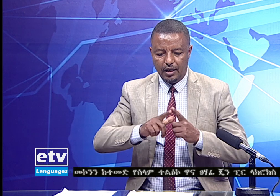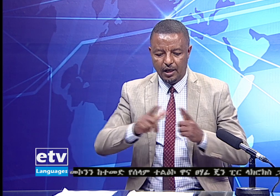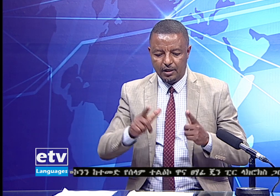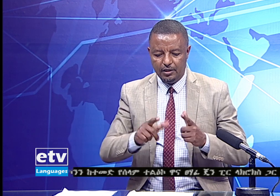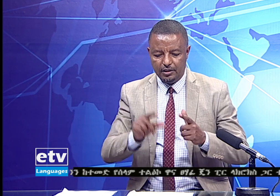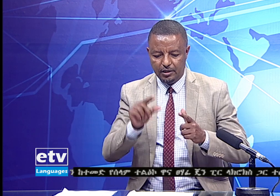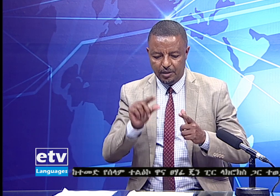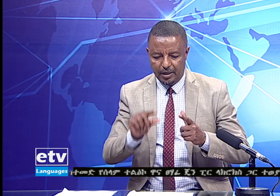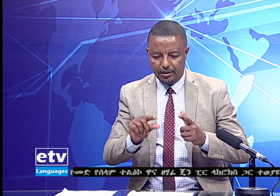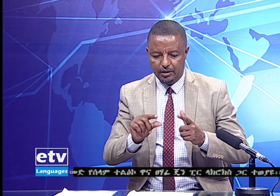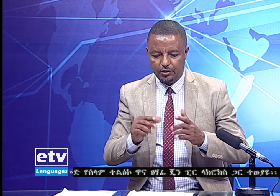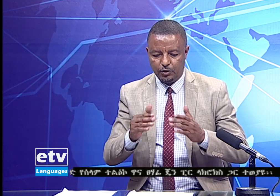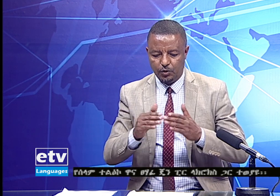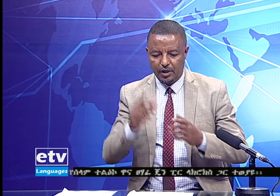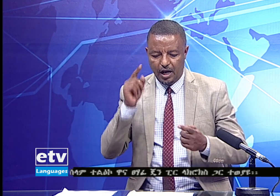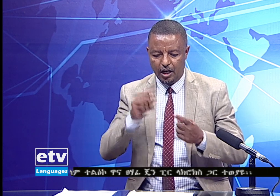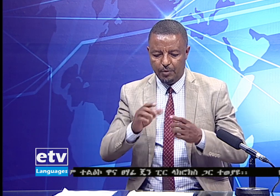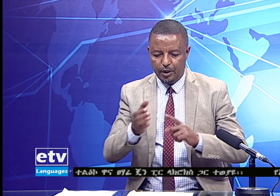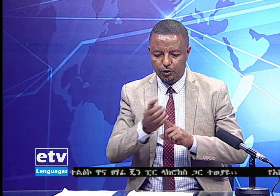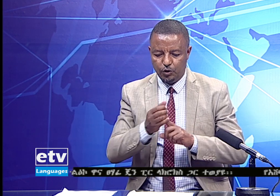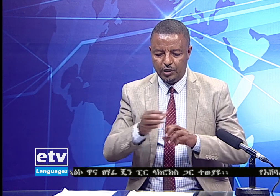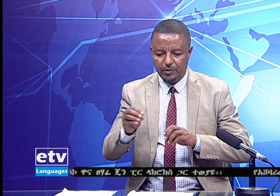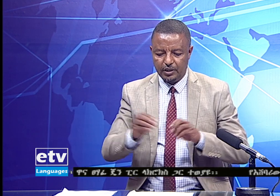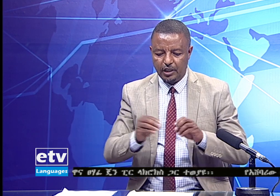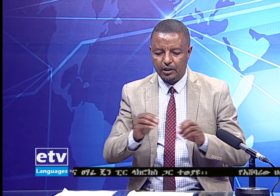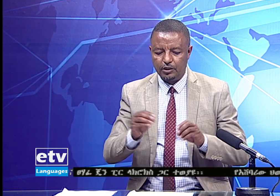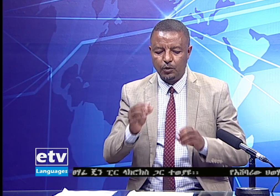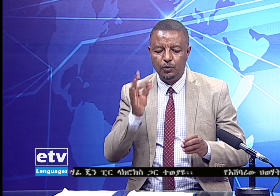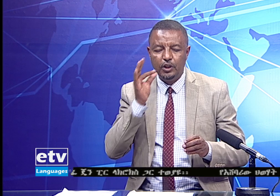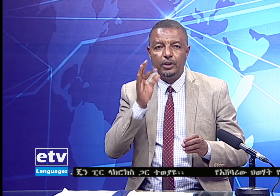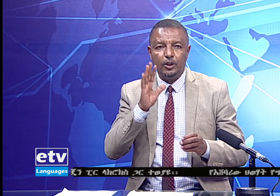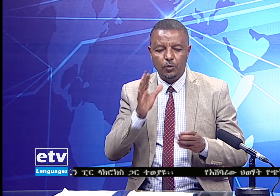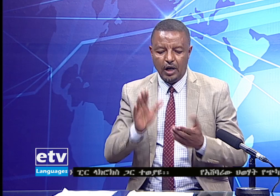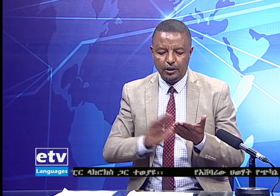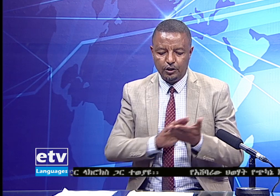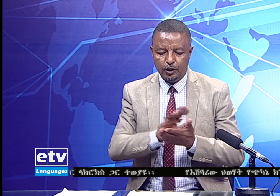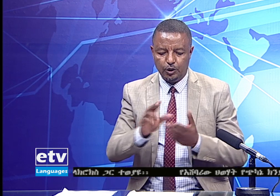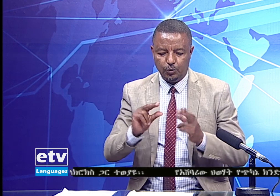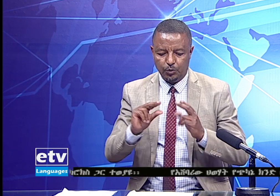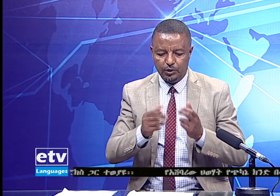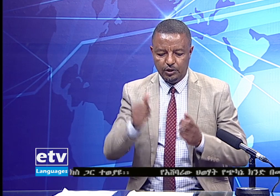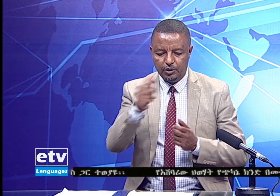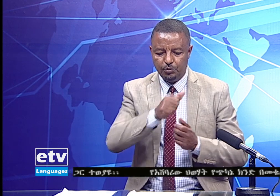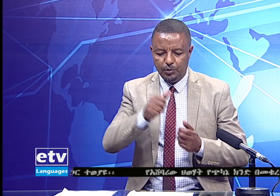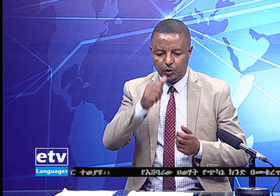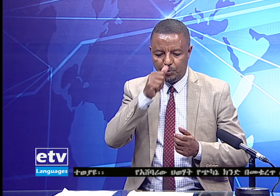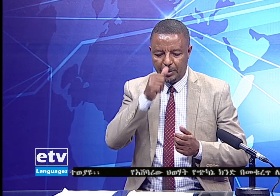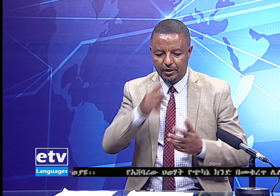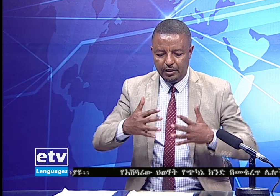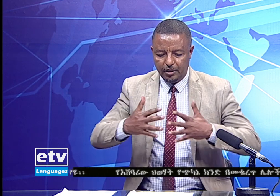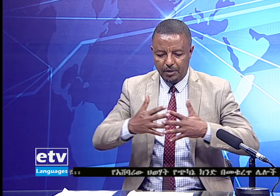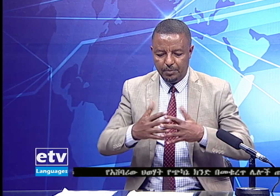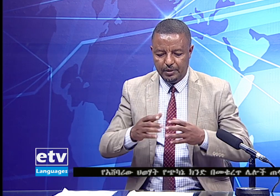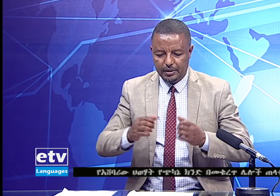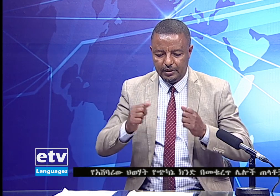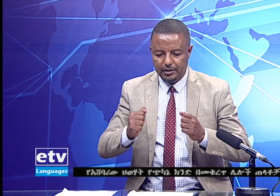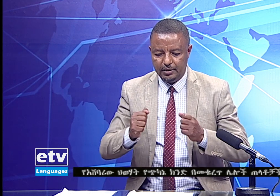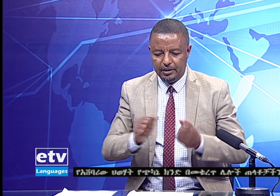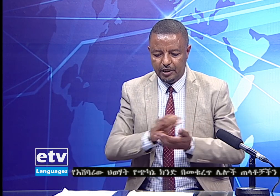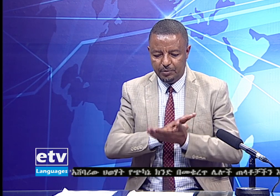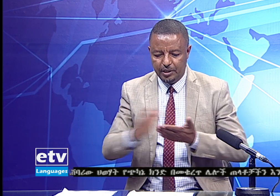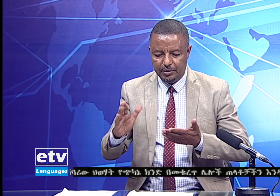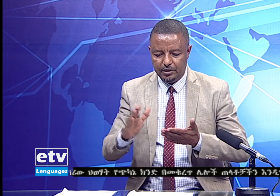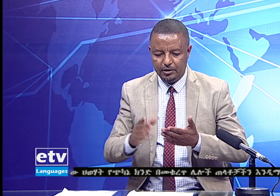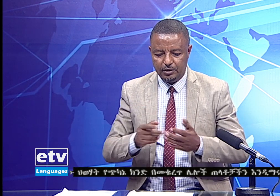የኢትዮጵያን ታላቅነት ለማሳነስ እኩይ ዓላማ ይዞ የሚንቀሳቀሰው የህወሓት የሽብር ቡድን በኢትዮጵያ የተባበረ